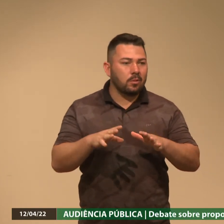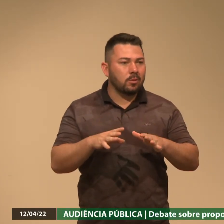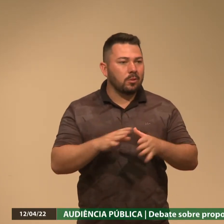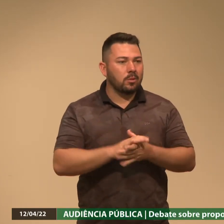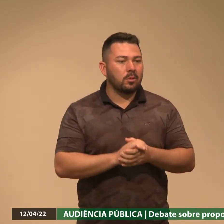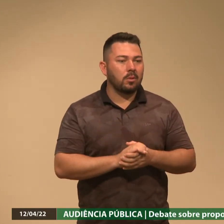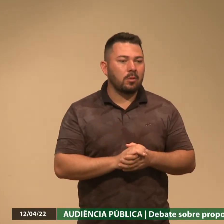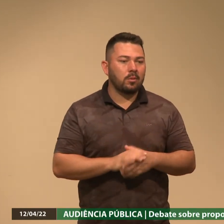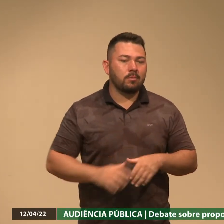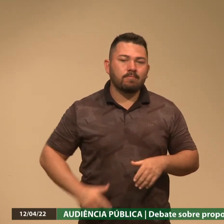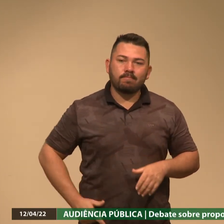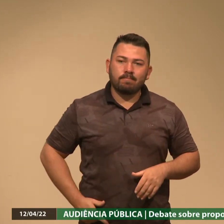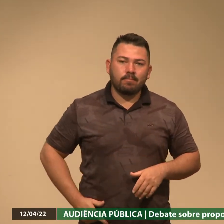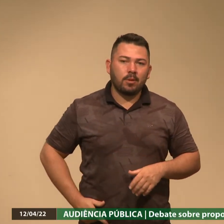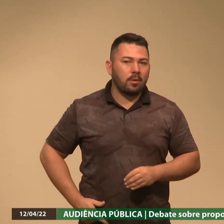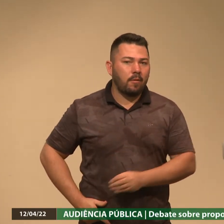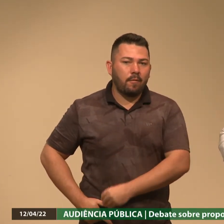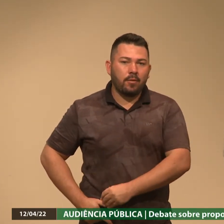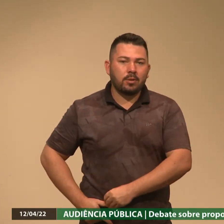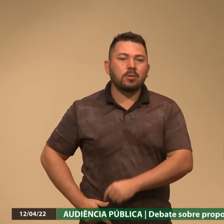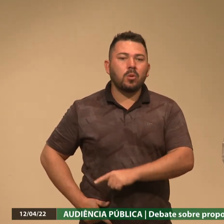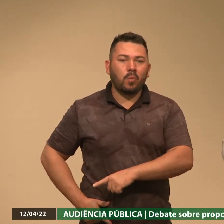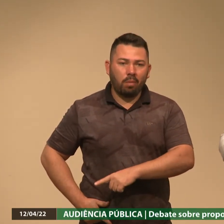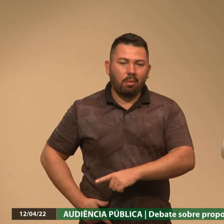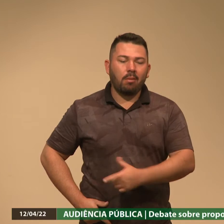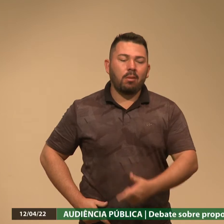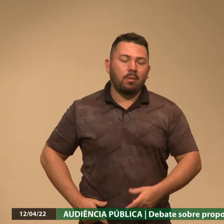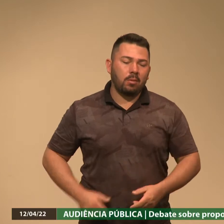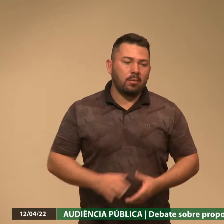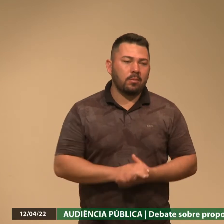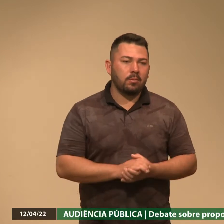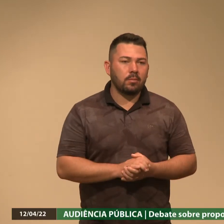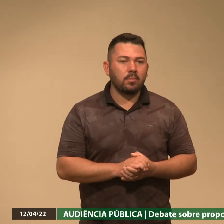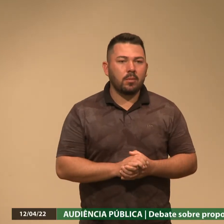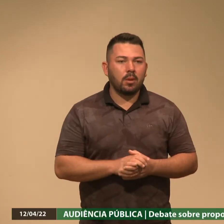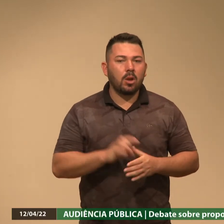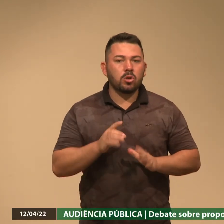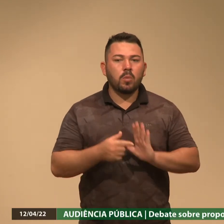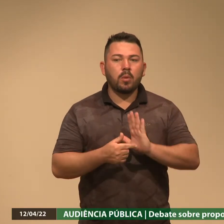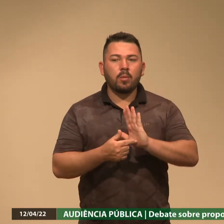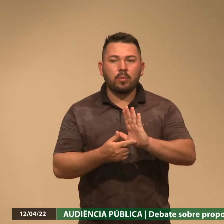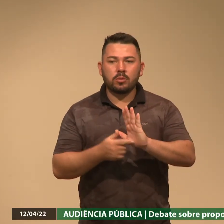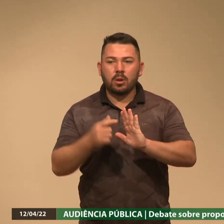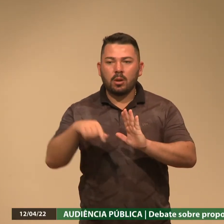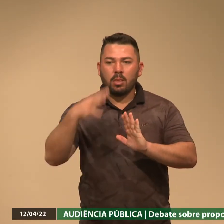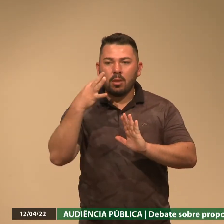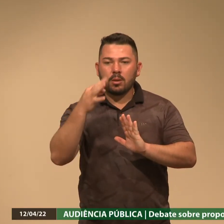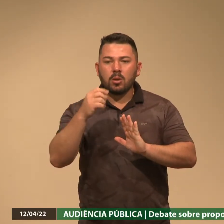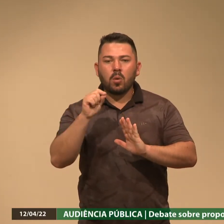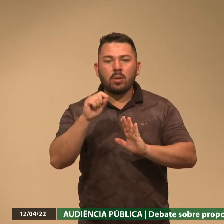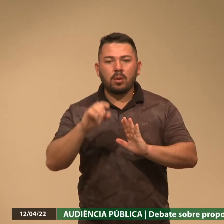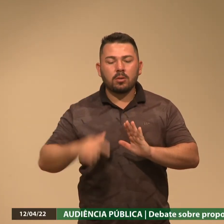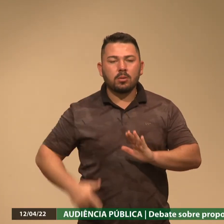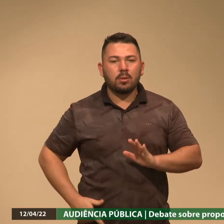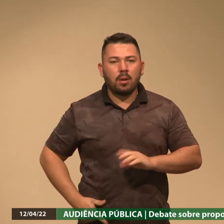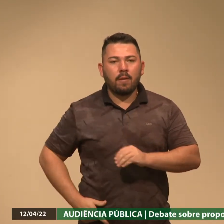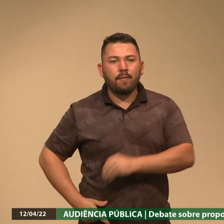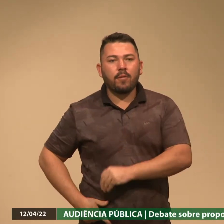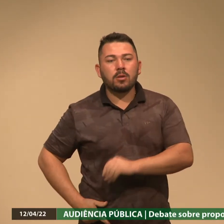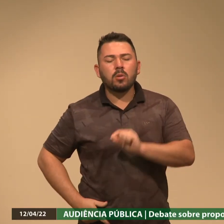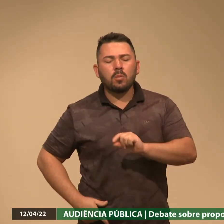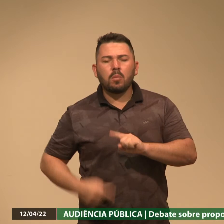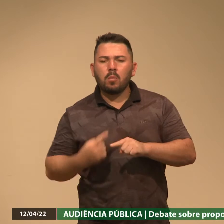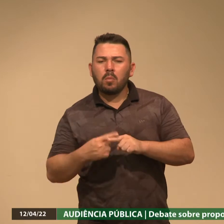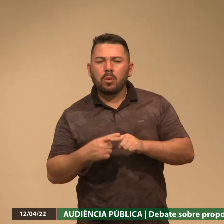conta dele não está vazio tão coloquei meu coldre vazio aqui justamente para que você chamasse atenção empresários que que esse coldre tá fazendo